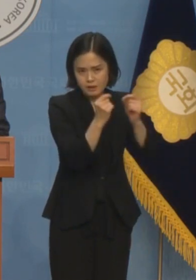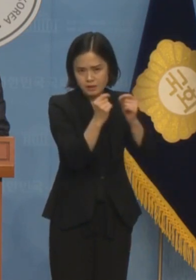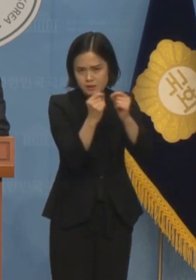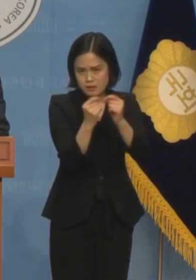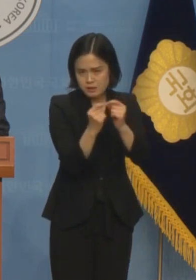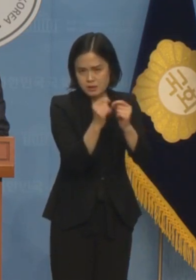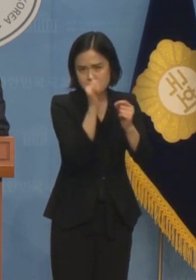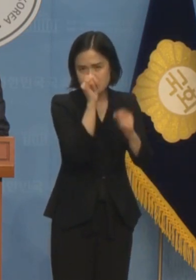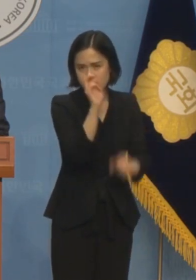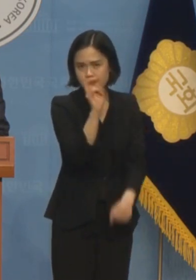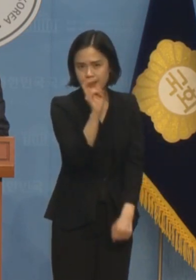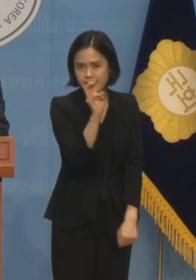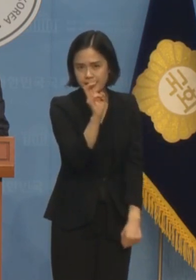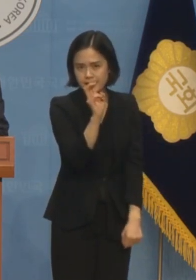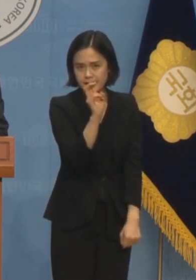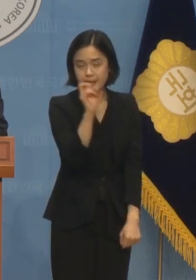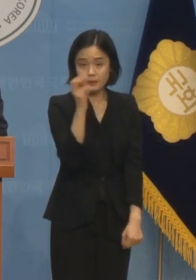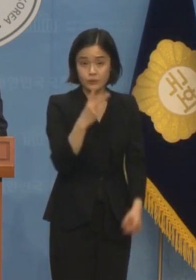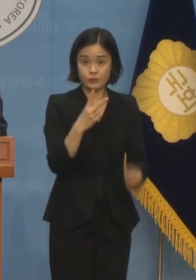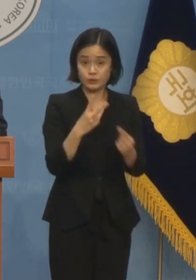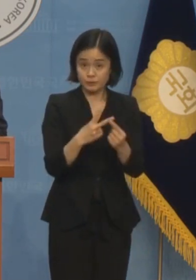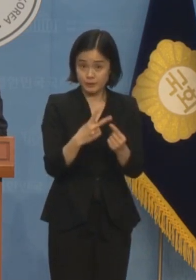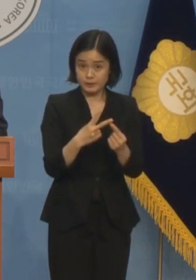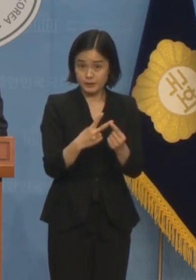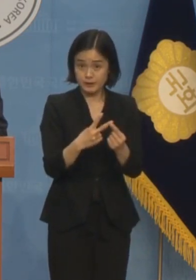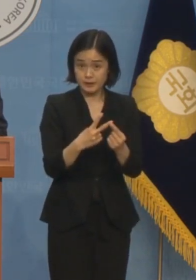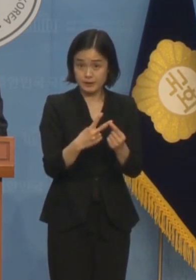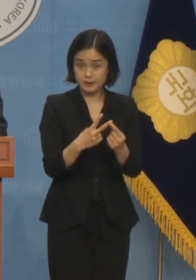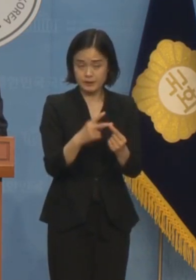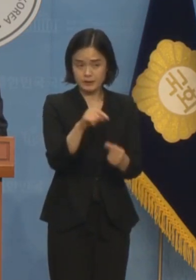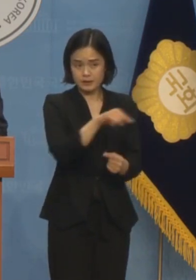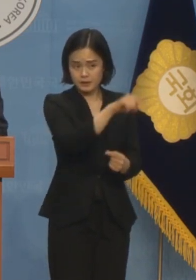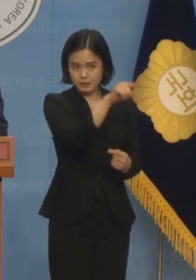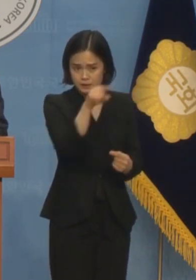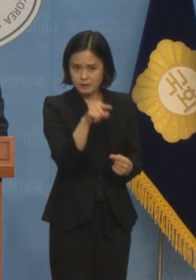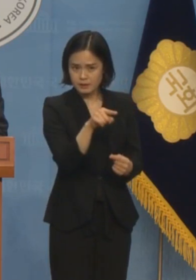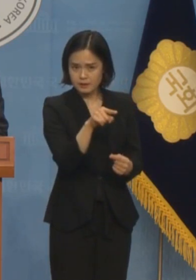것입니다. 둘째, 이들 중에